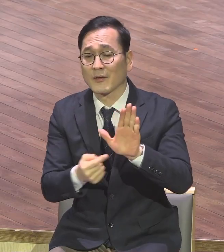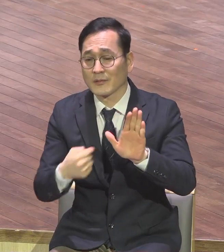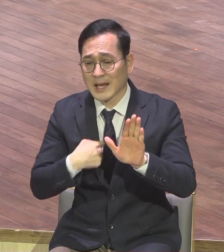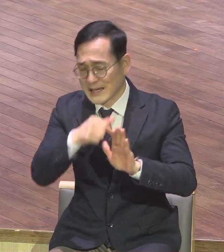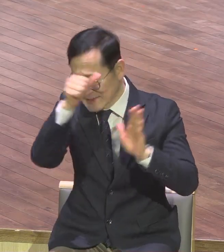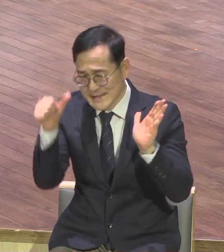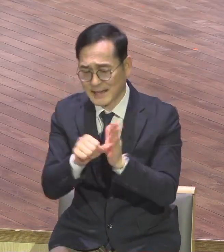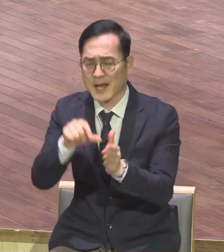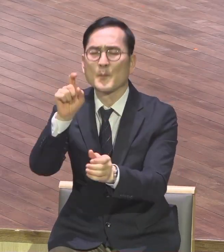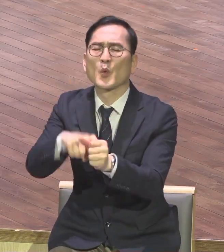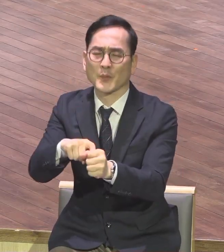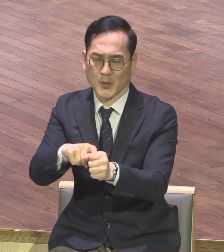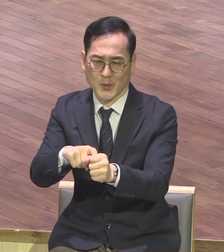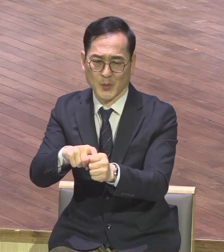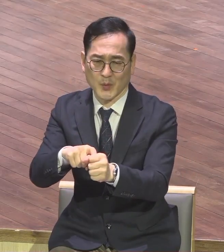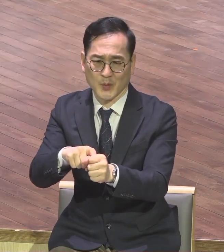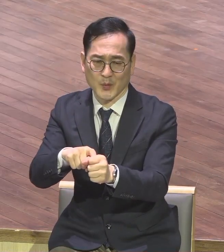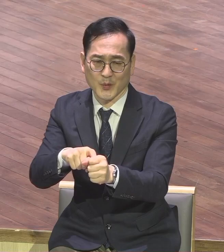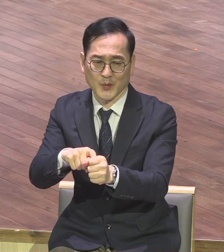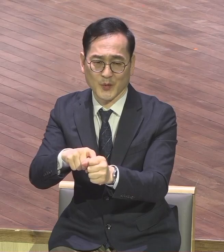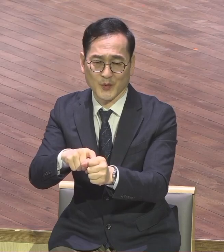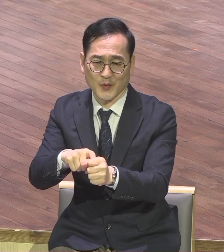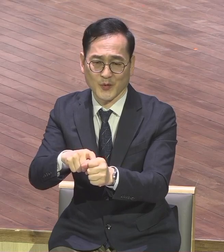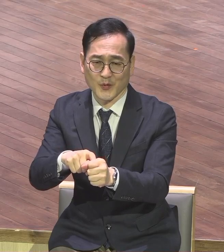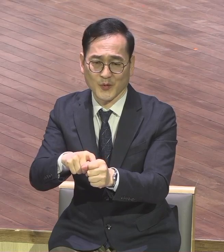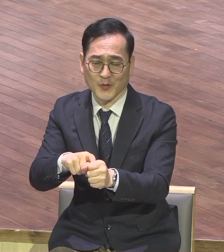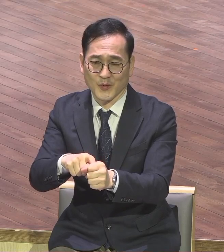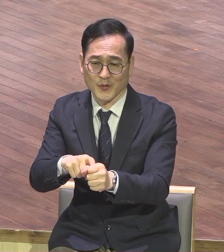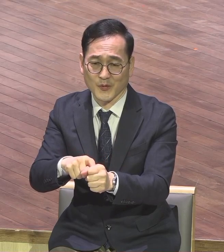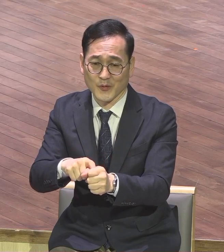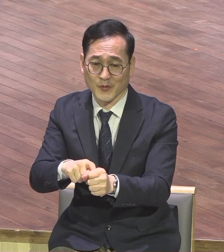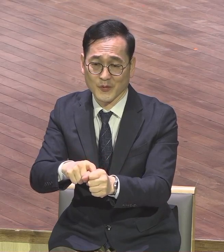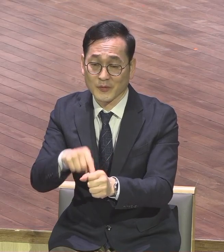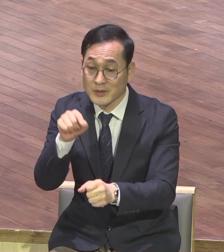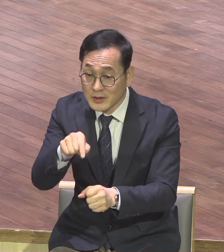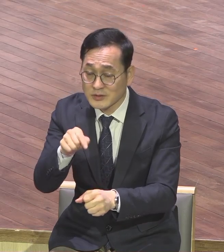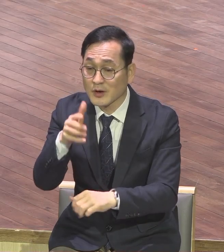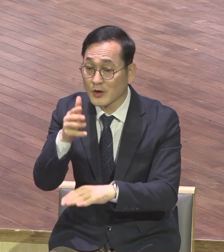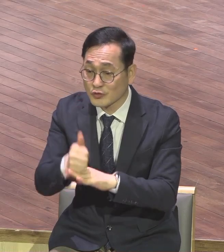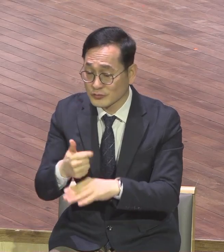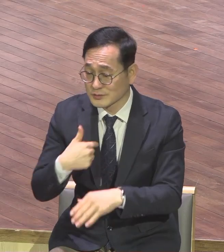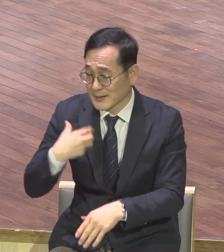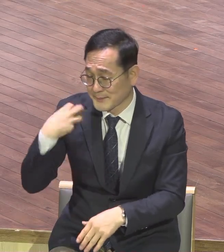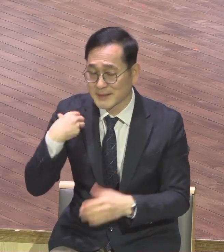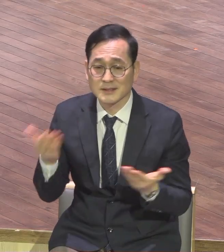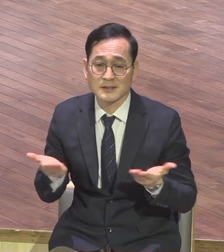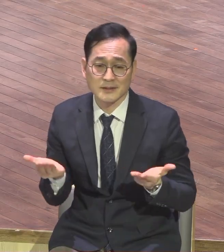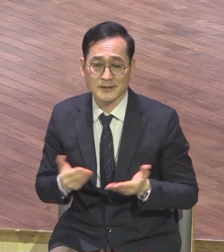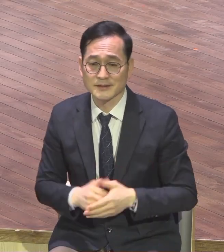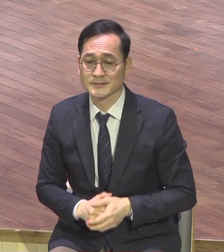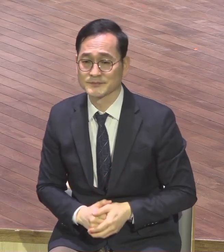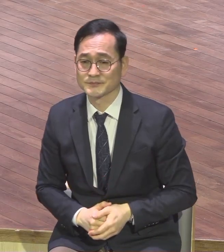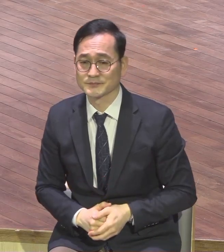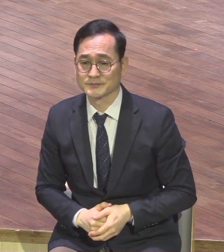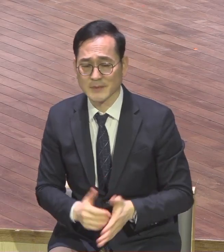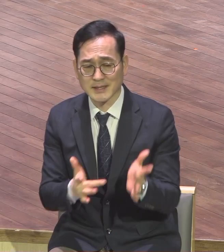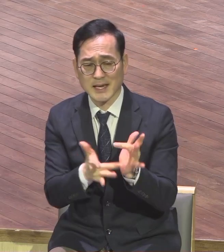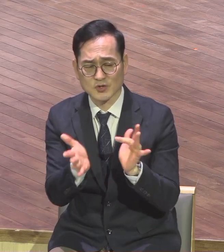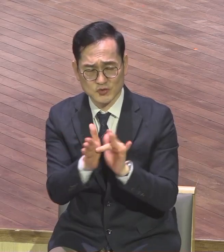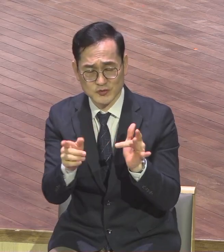그것이 캠프잖아요. 그것이 직분이잖아요. 그리스도를 드러내는 거. 예수